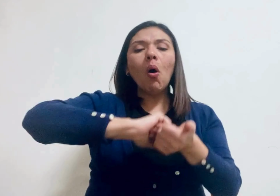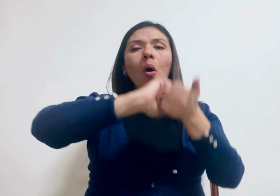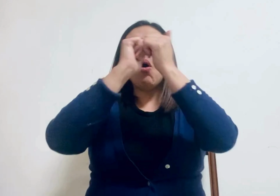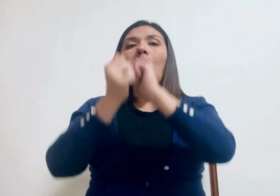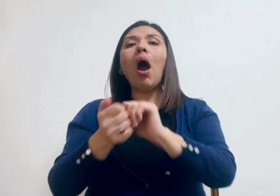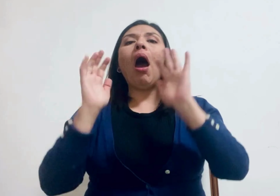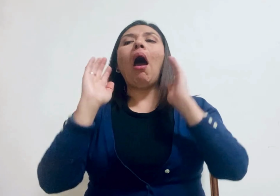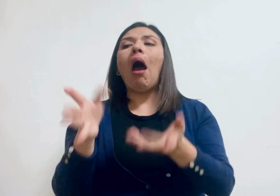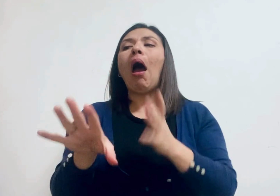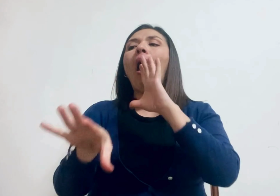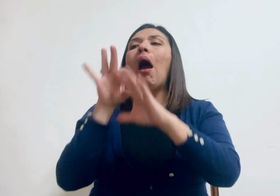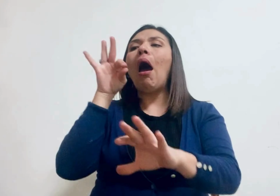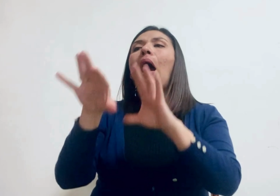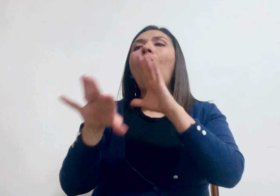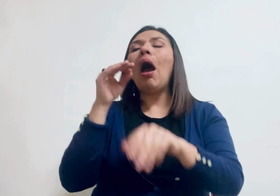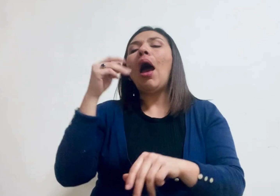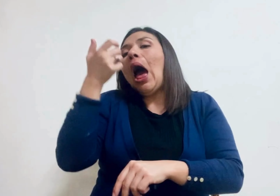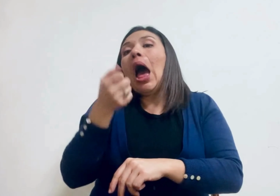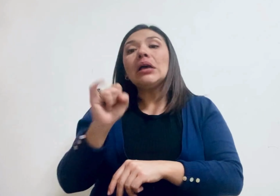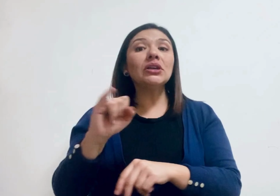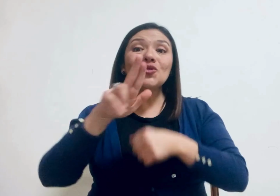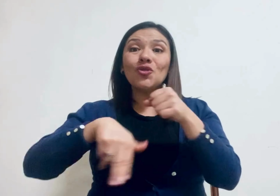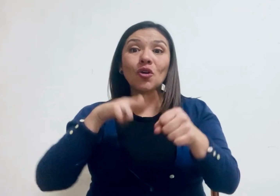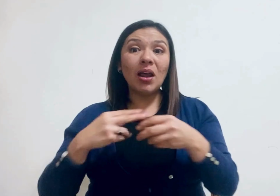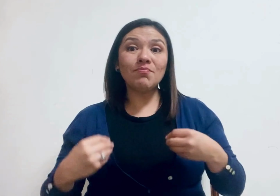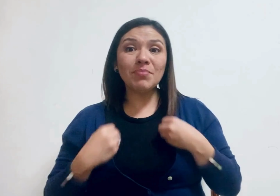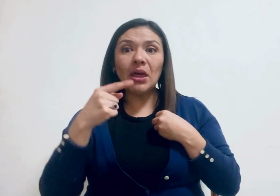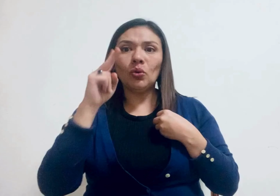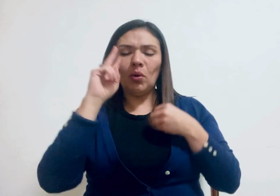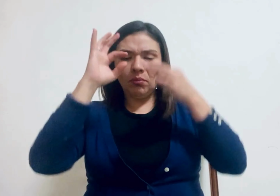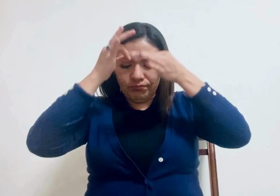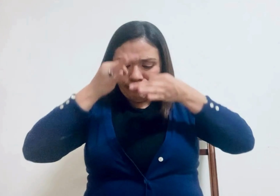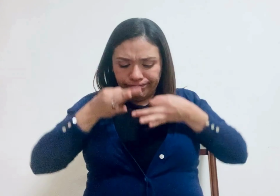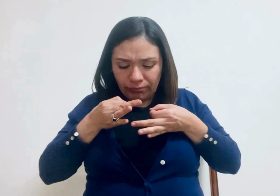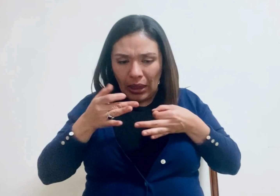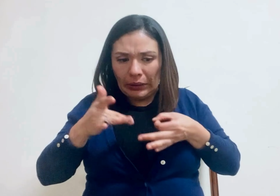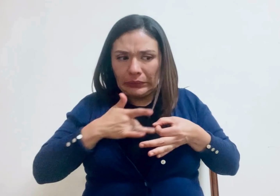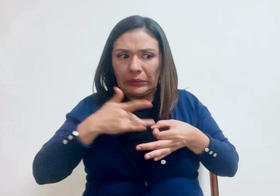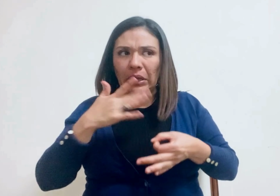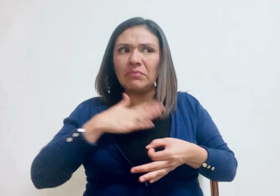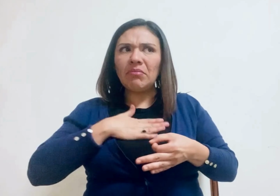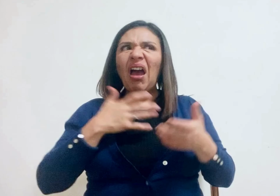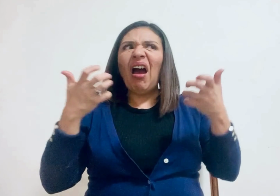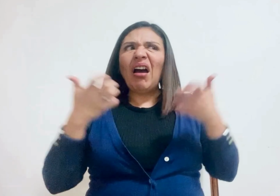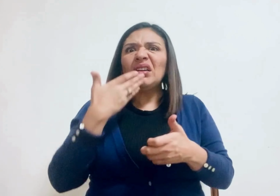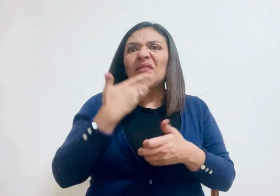transitando y con eso pueda ir pues cumpliendo el ciclo completo. Obsérvate tú para que puedas ir viendo cómo